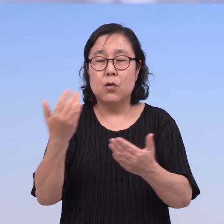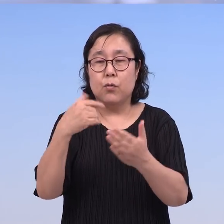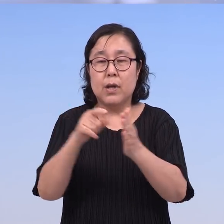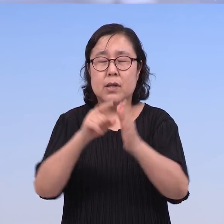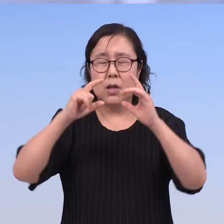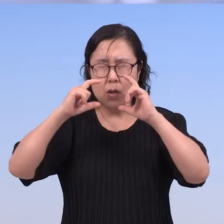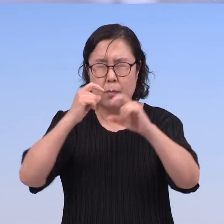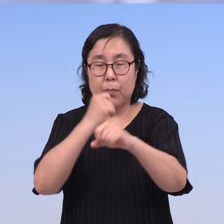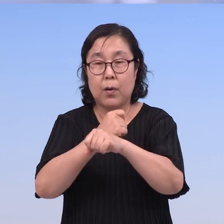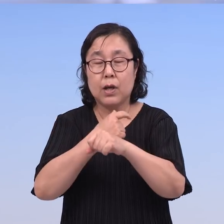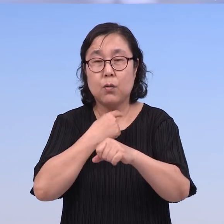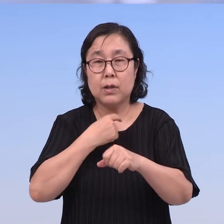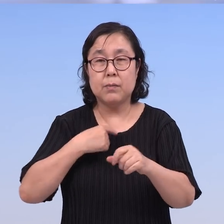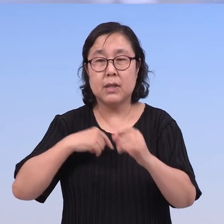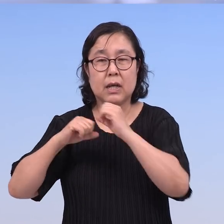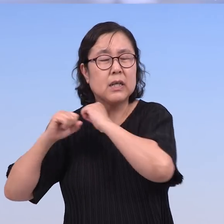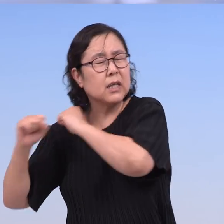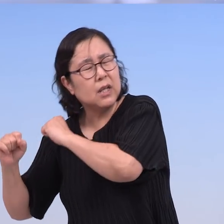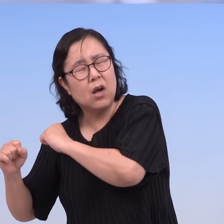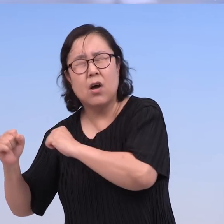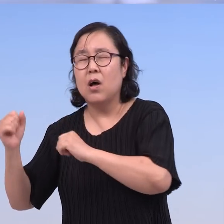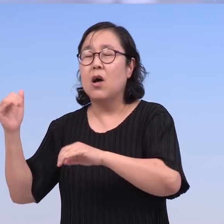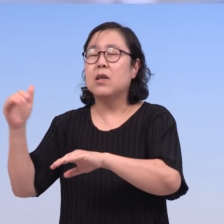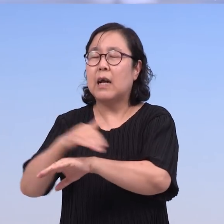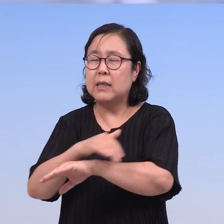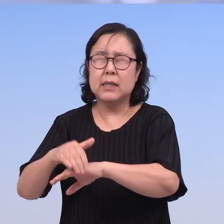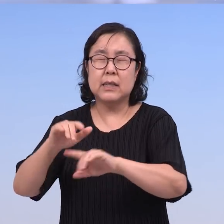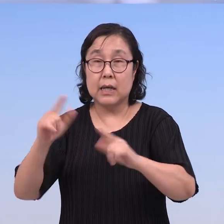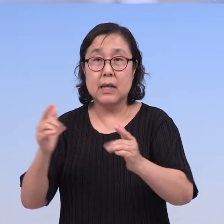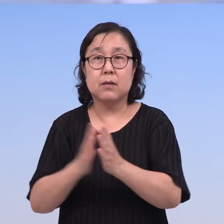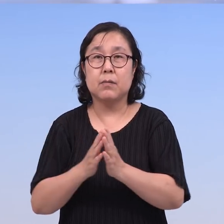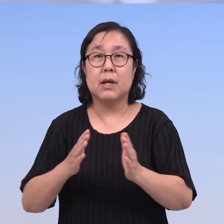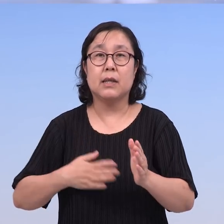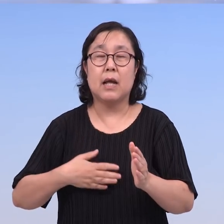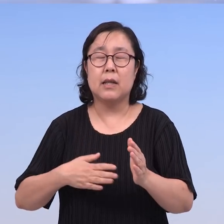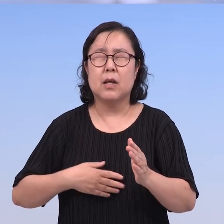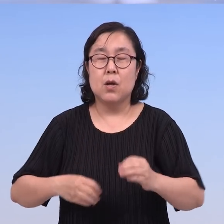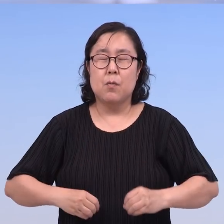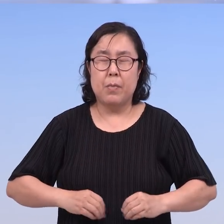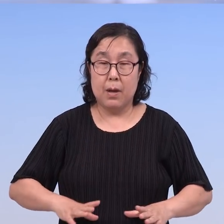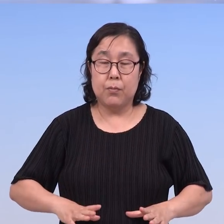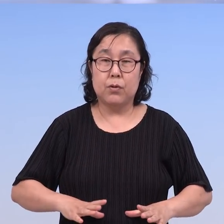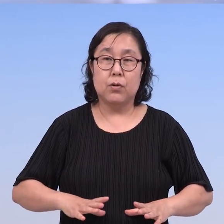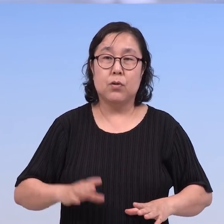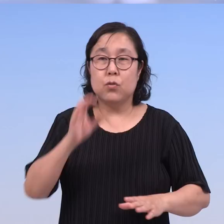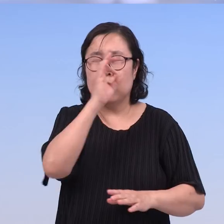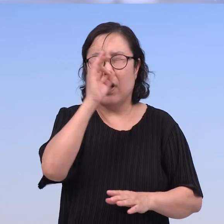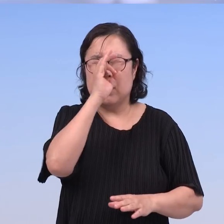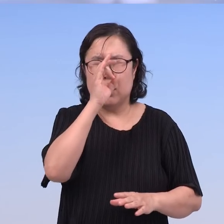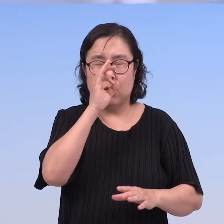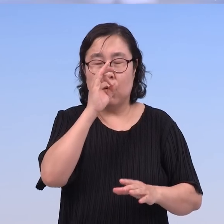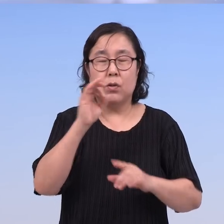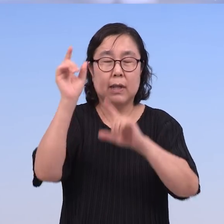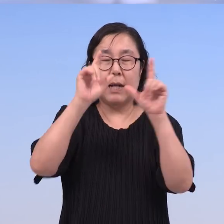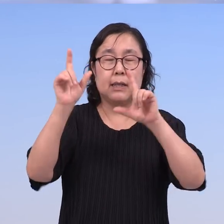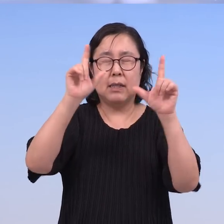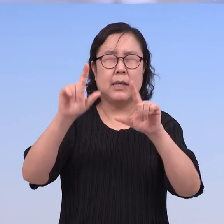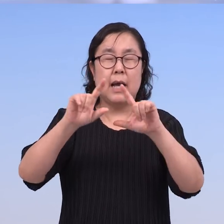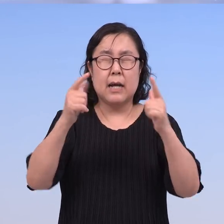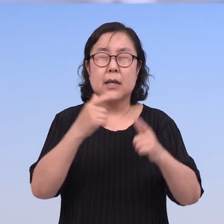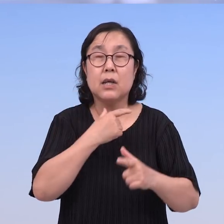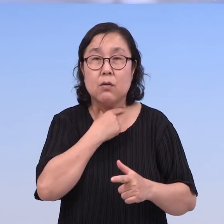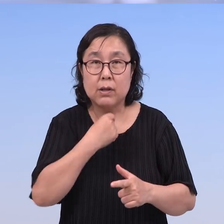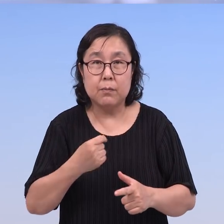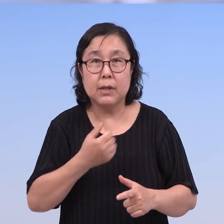원합니다. 끌려다니지 않겠습니다. 아버지, 배부른 돼지로 살지 않기를 원합니다. 아버지, 거세당한 돼지가 아니라